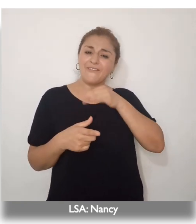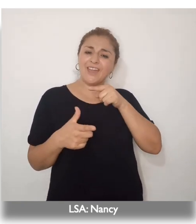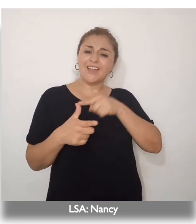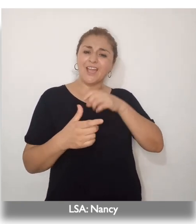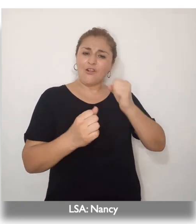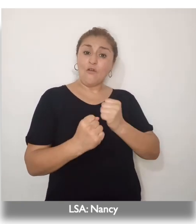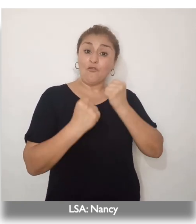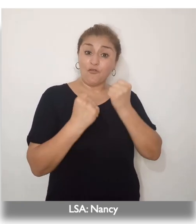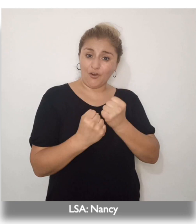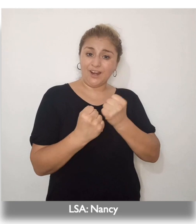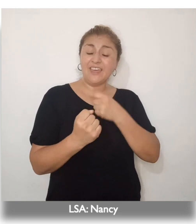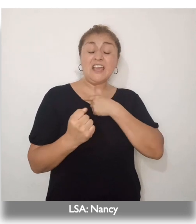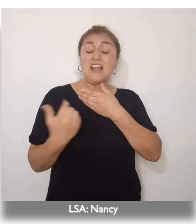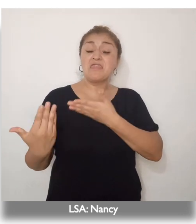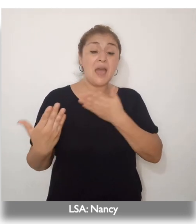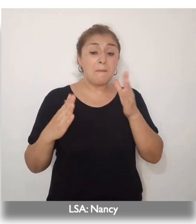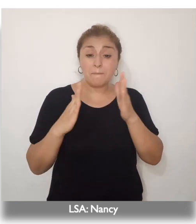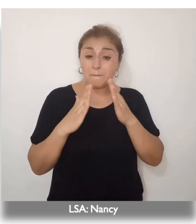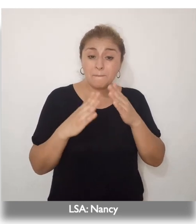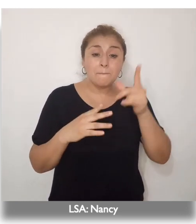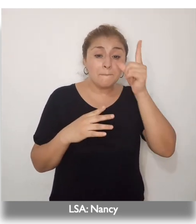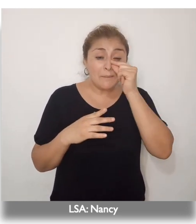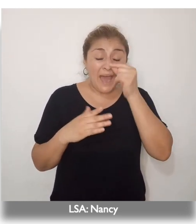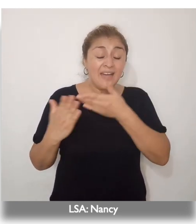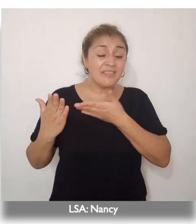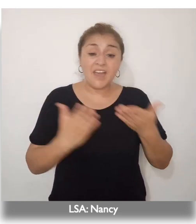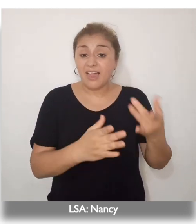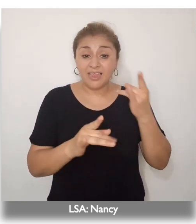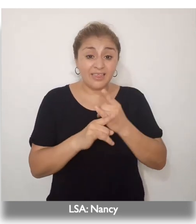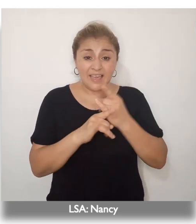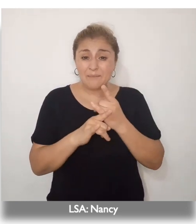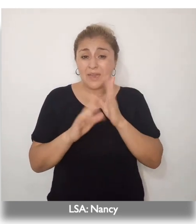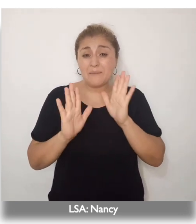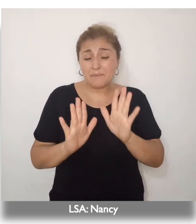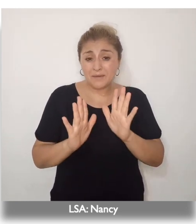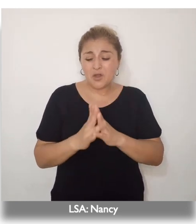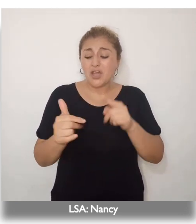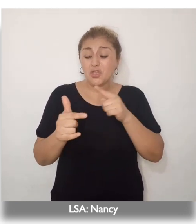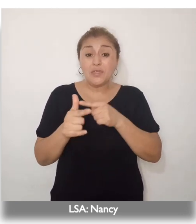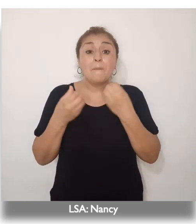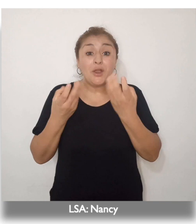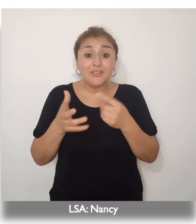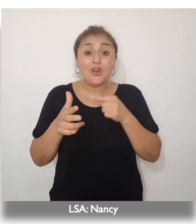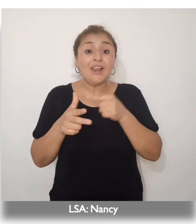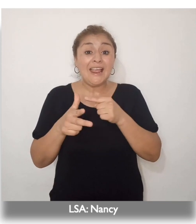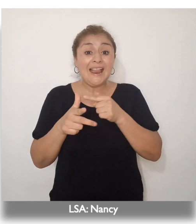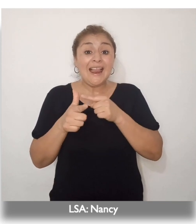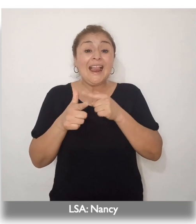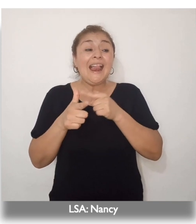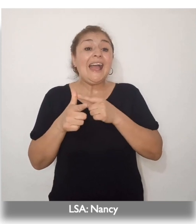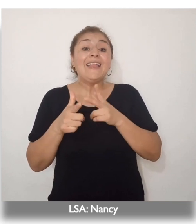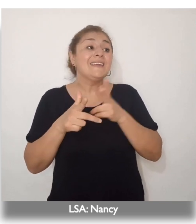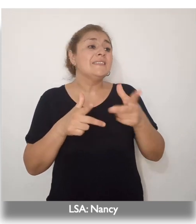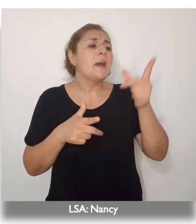su fortaleza estaba en su servicio y en su obediencia escucha sus palabras